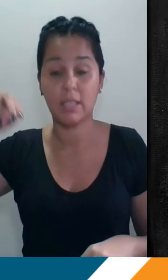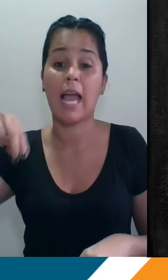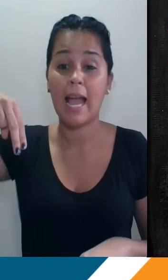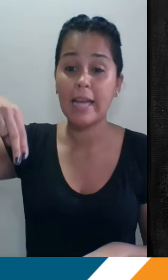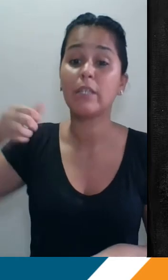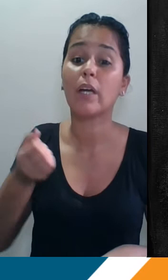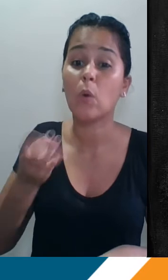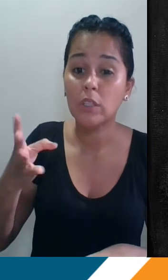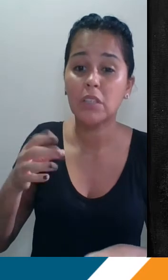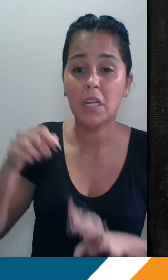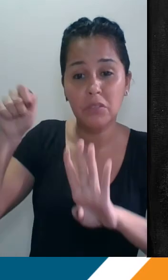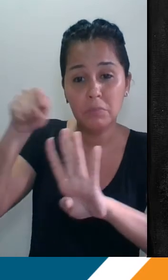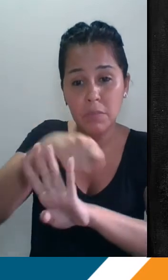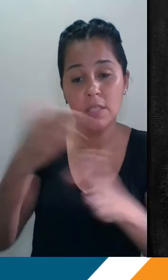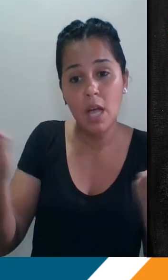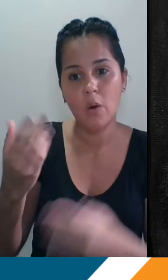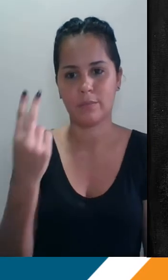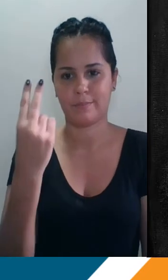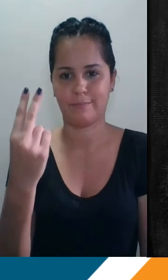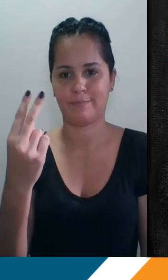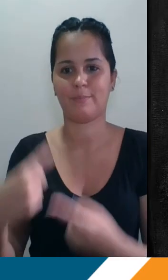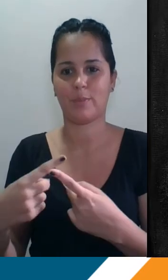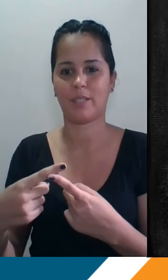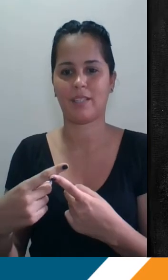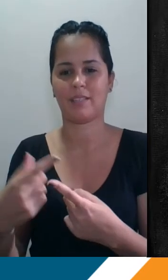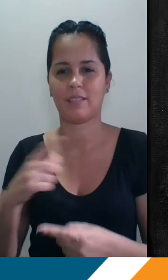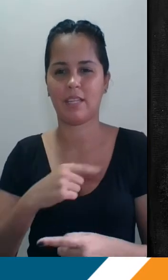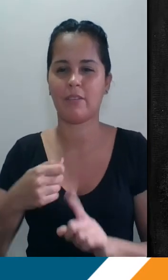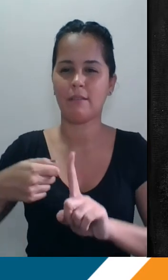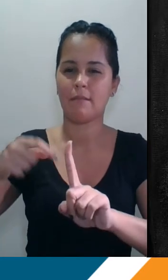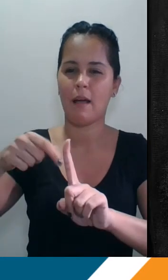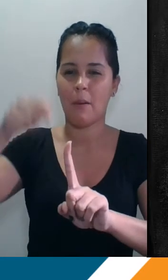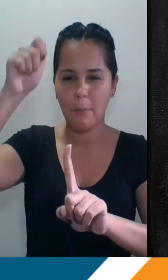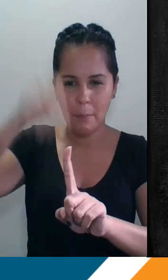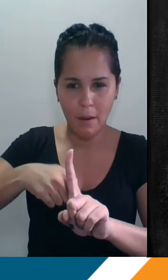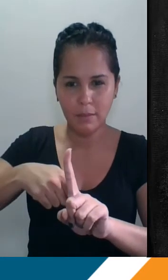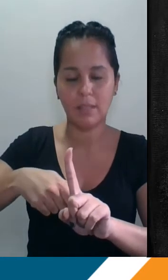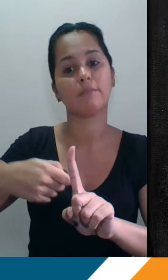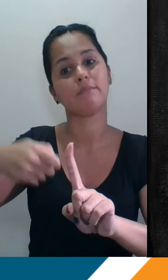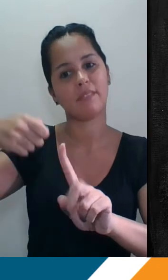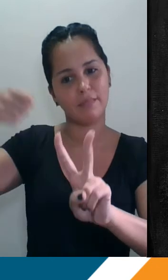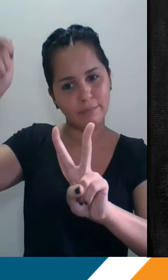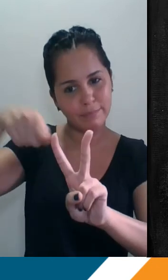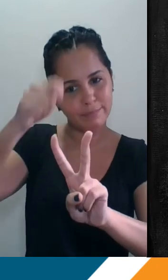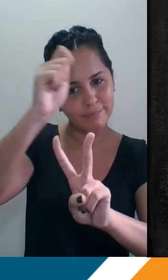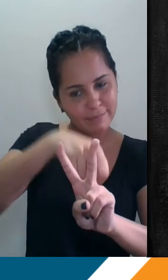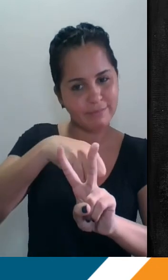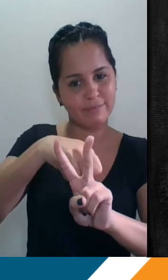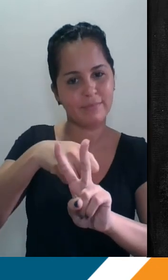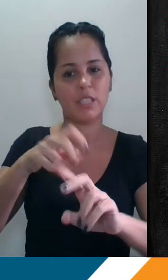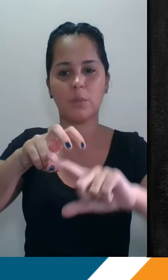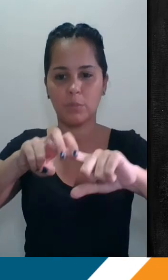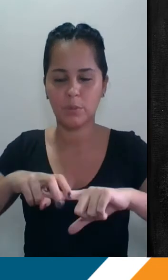se passaram, é agora o número 2. Por quê? Se passou o primeiro mês e eu paguei a primeira parcela, e se passou o